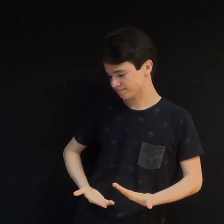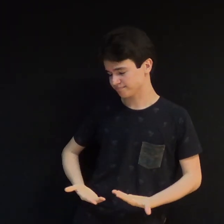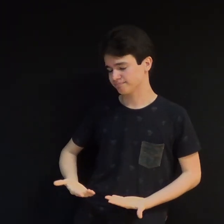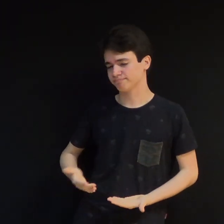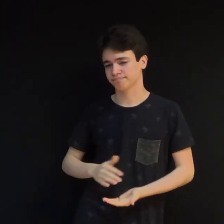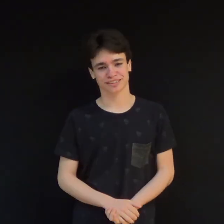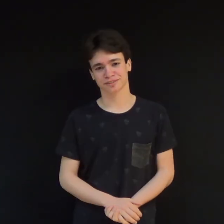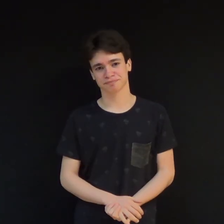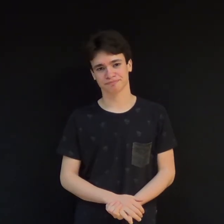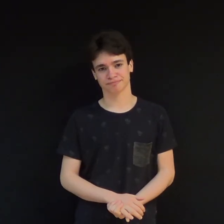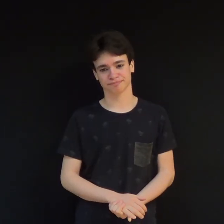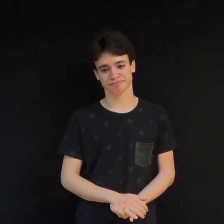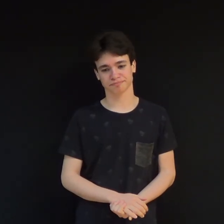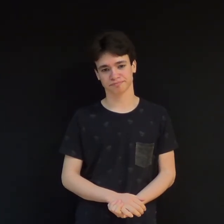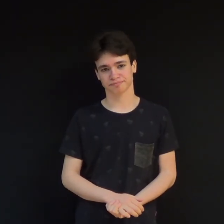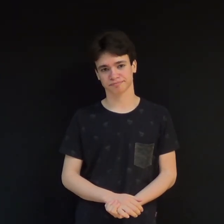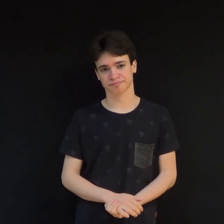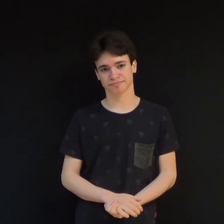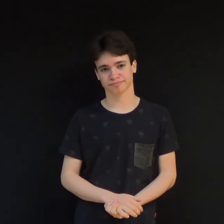cuja mingome era um grande desafio